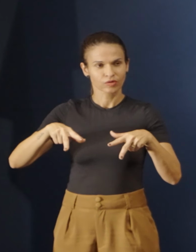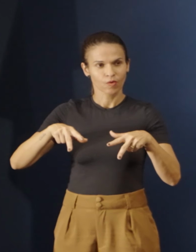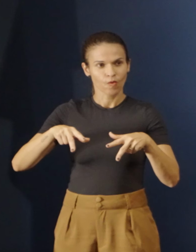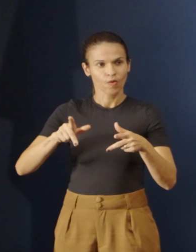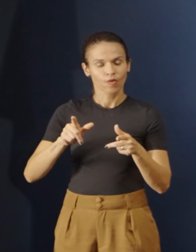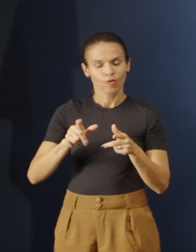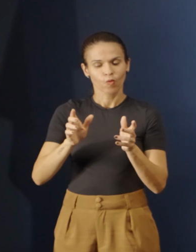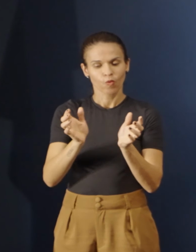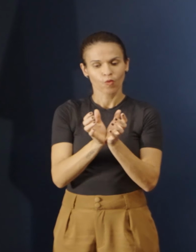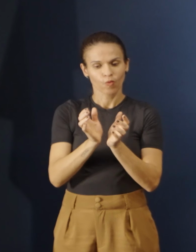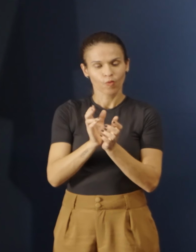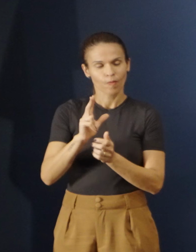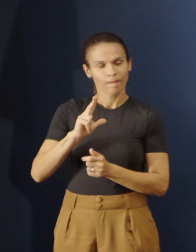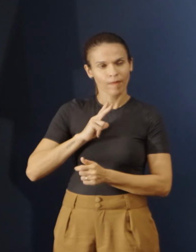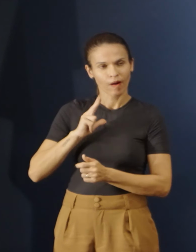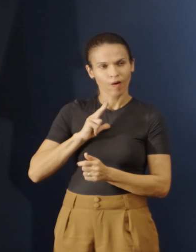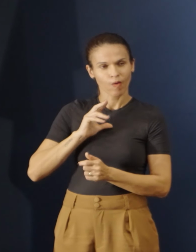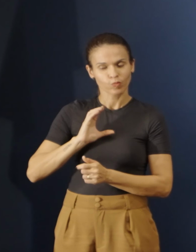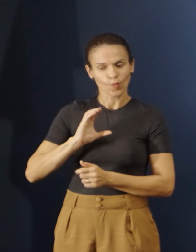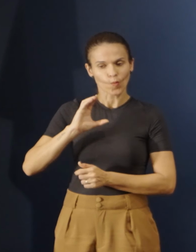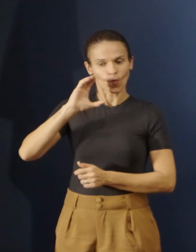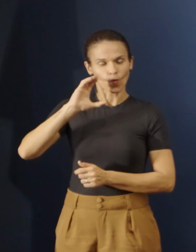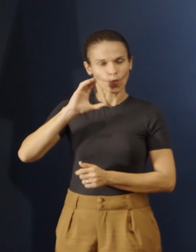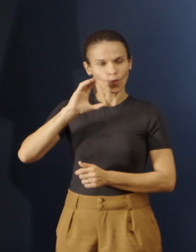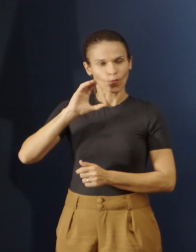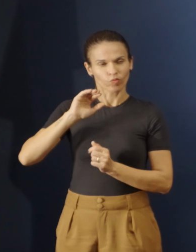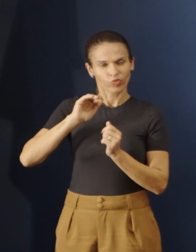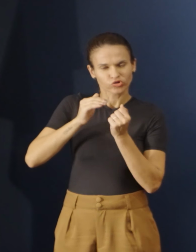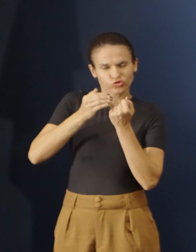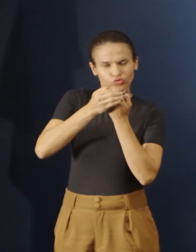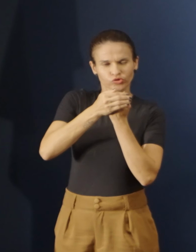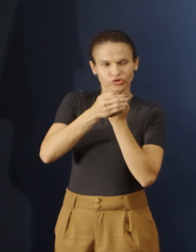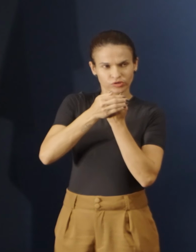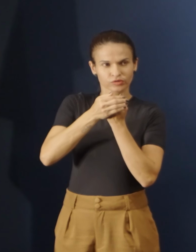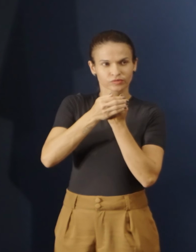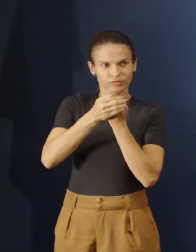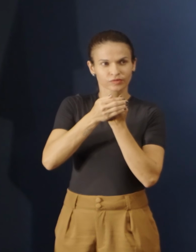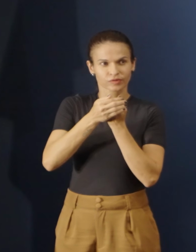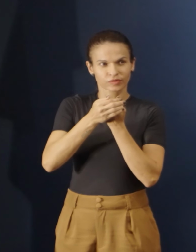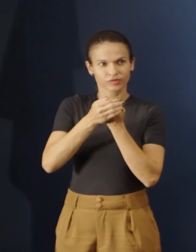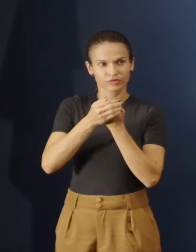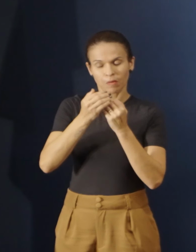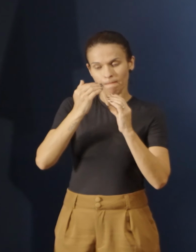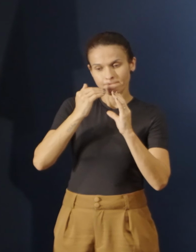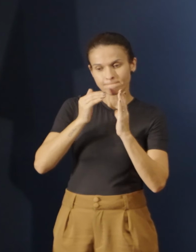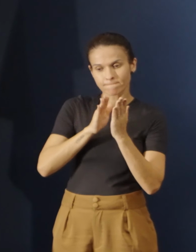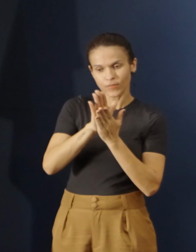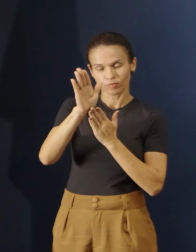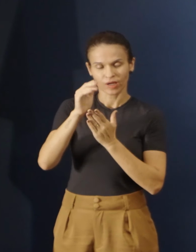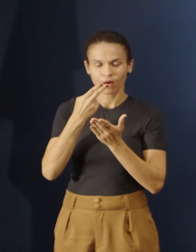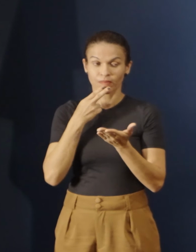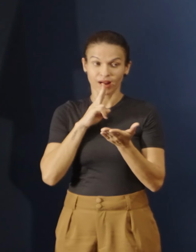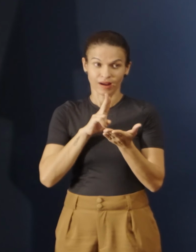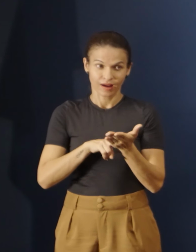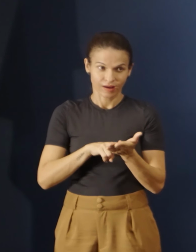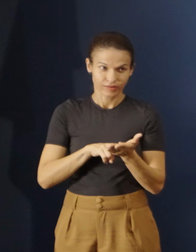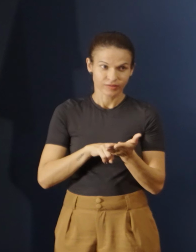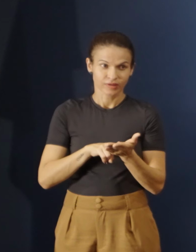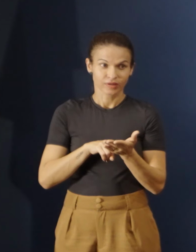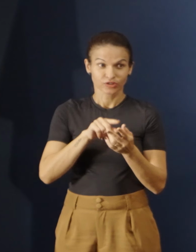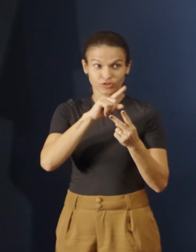o secreto e o escondido e aquilo que vai a público, nisso de publicar uma carta.